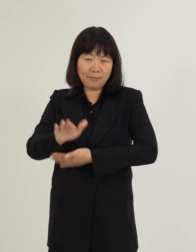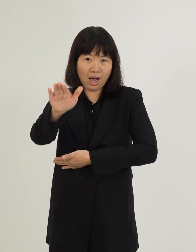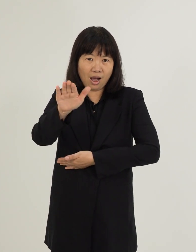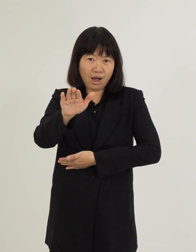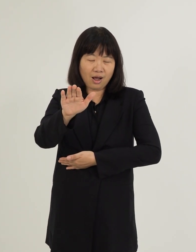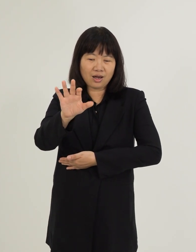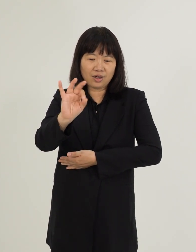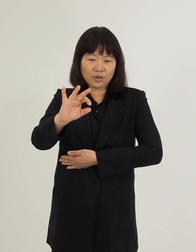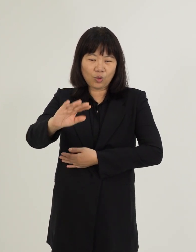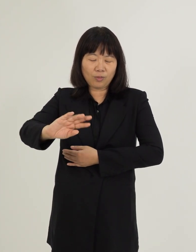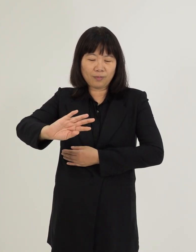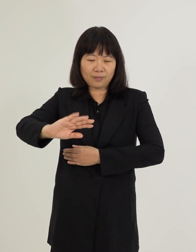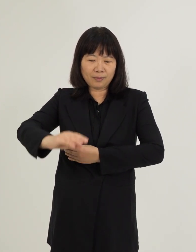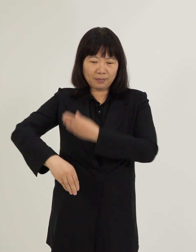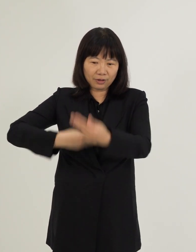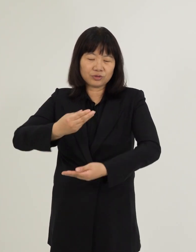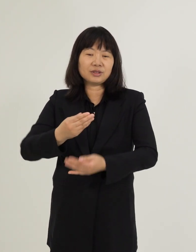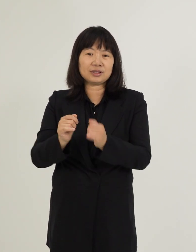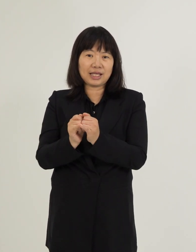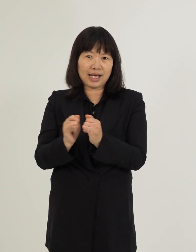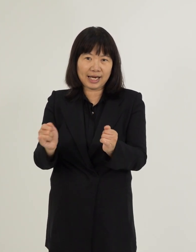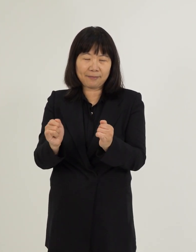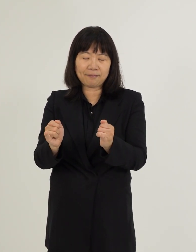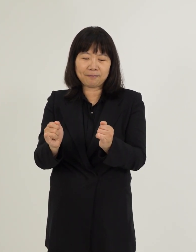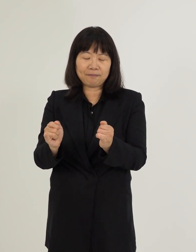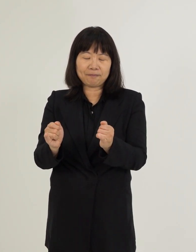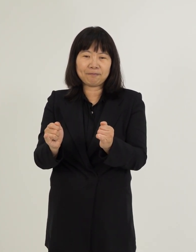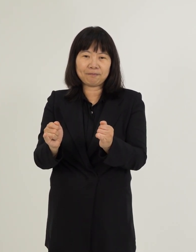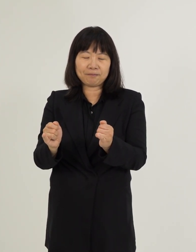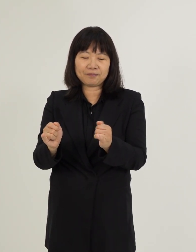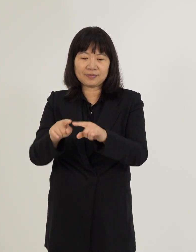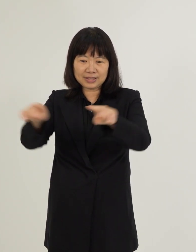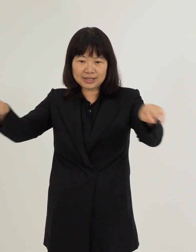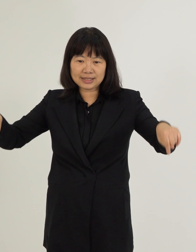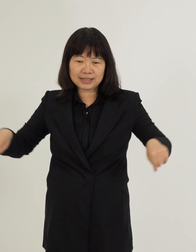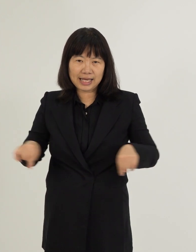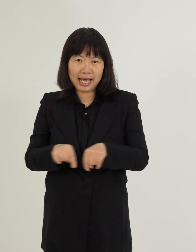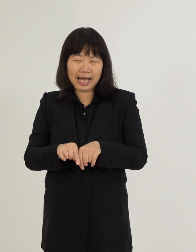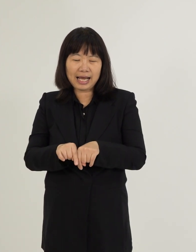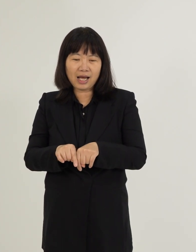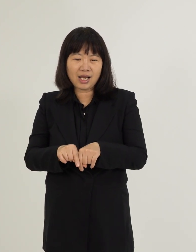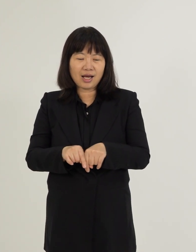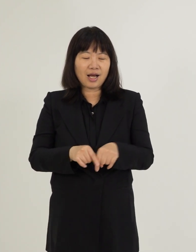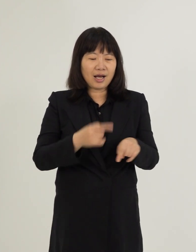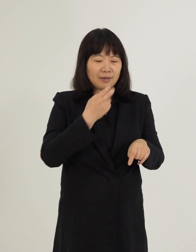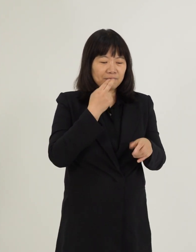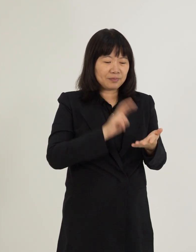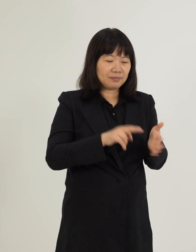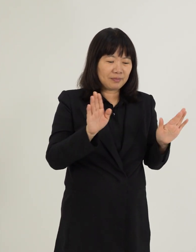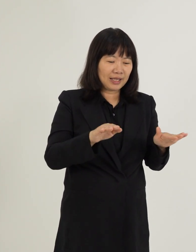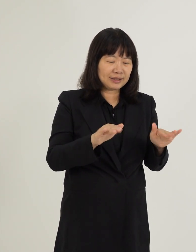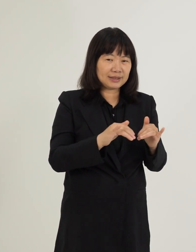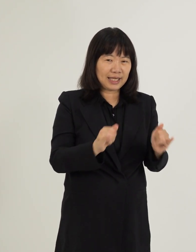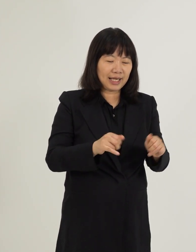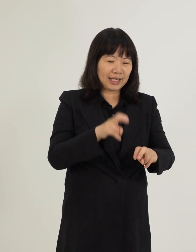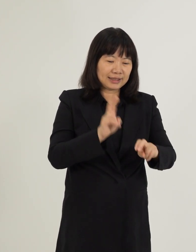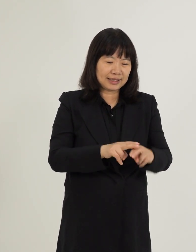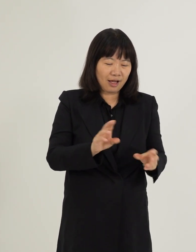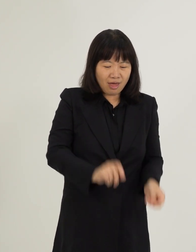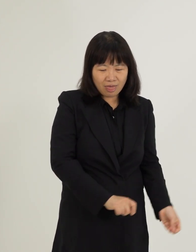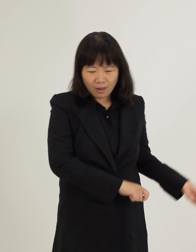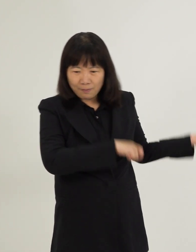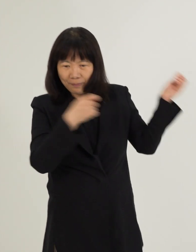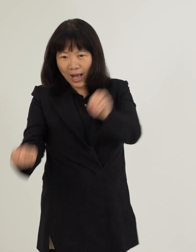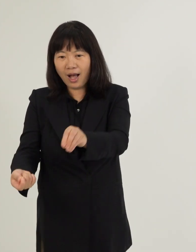바꾸는 사람들의 상과 비둘기 파는 사람들의 의자를 둘러 엎으시고 13절 다 같이